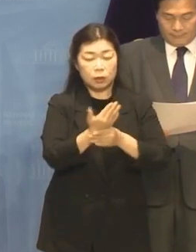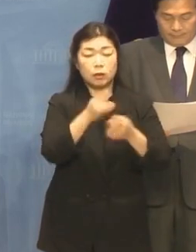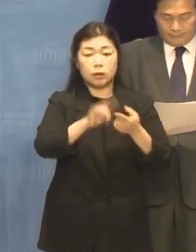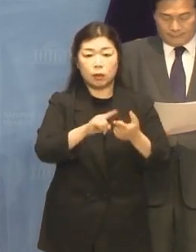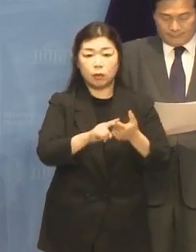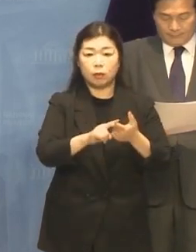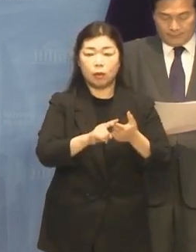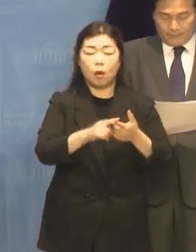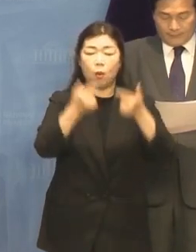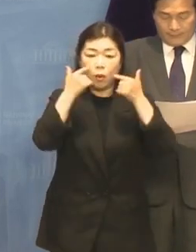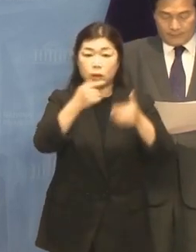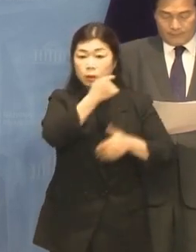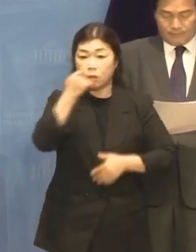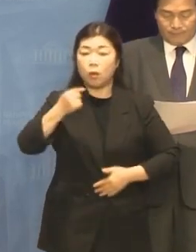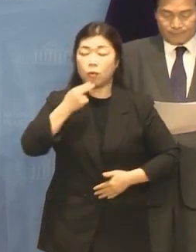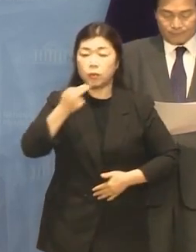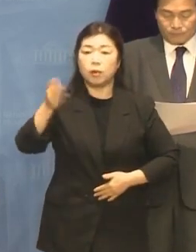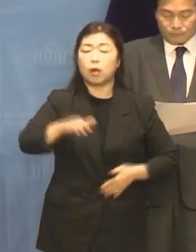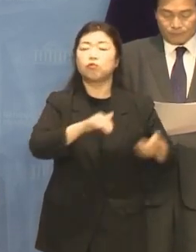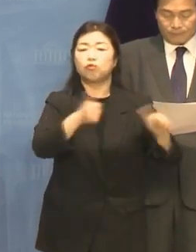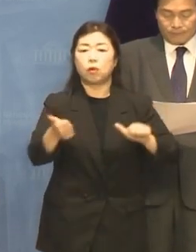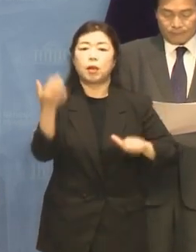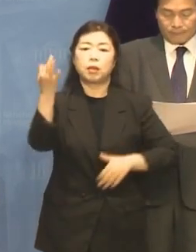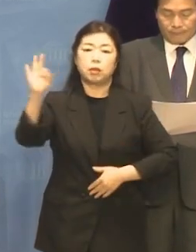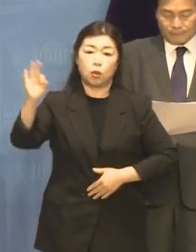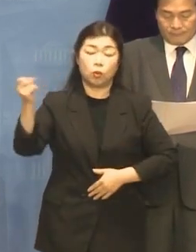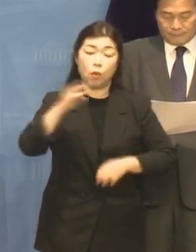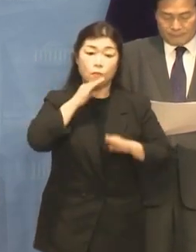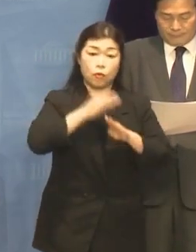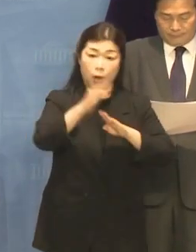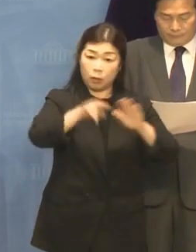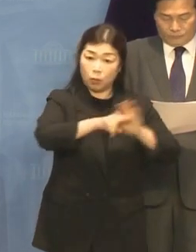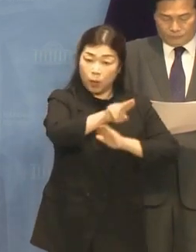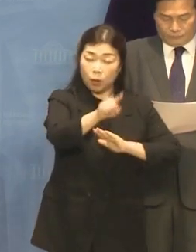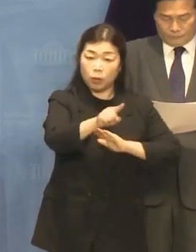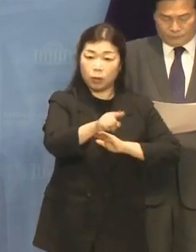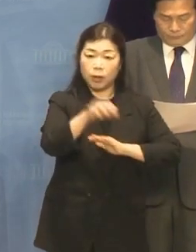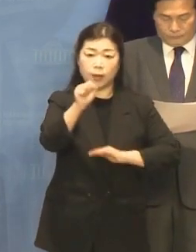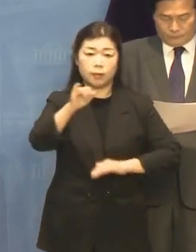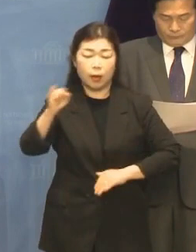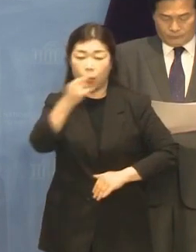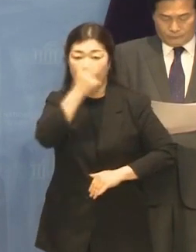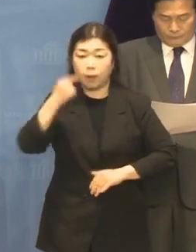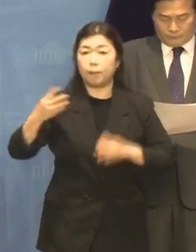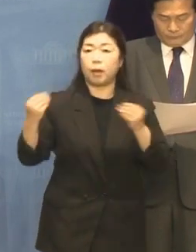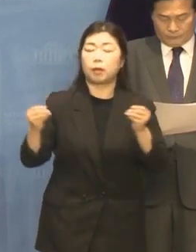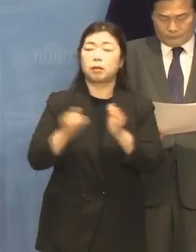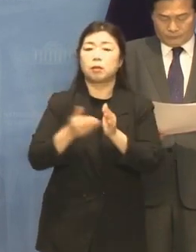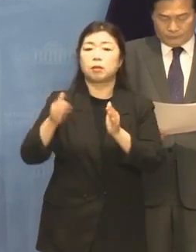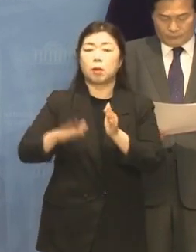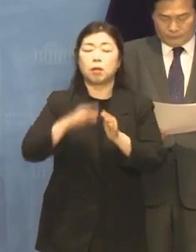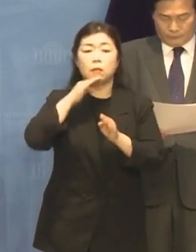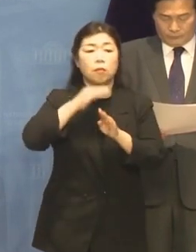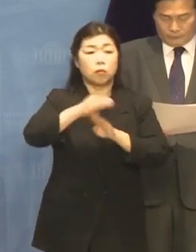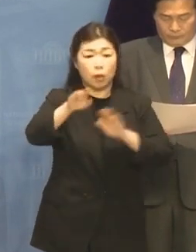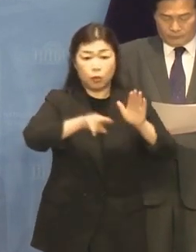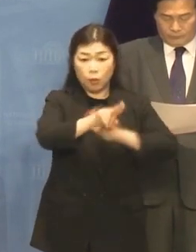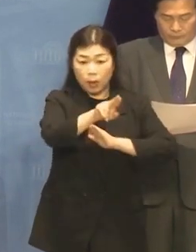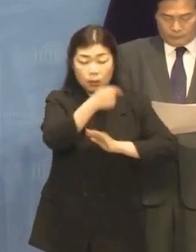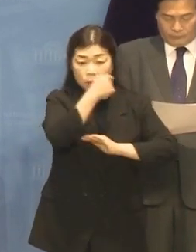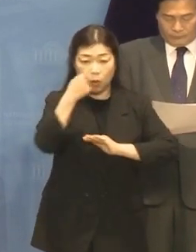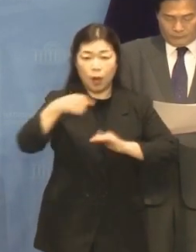없음에도 불구하고 사망으로 인정하고 월북은 SI로 확인했음에도 월북의 증거가 될 수